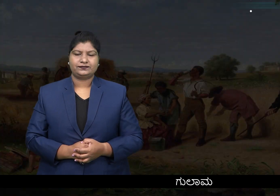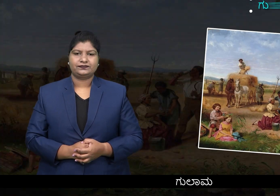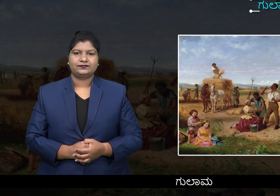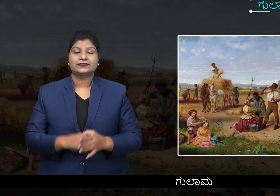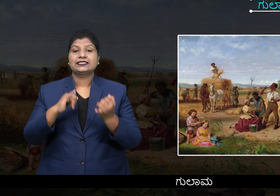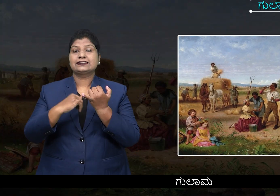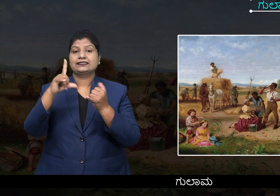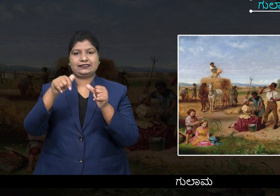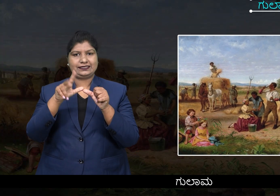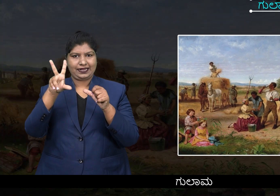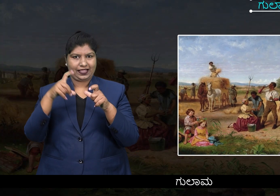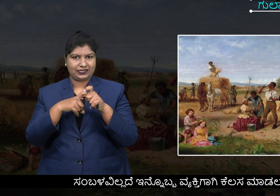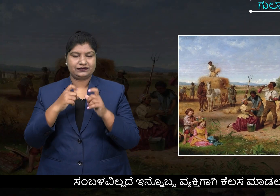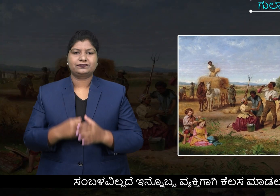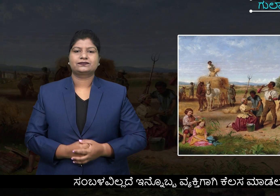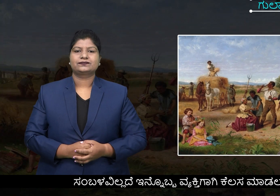ಗುಲಾಮ